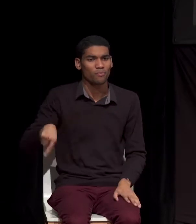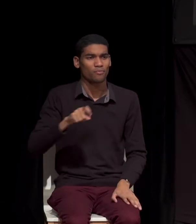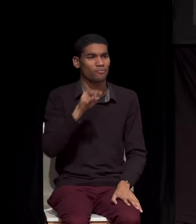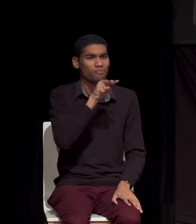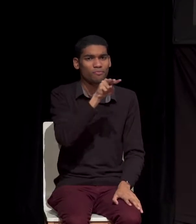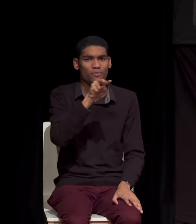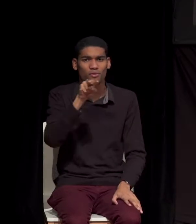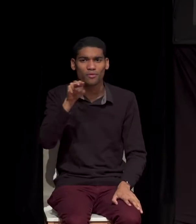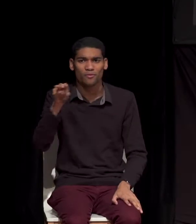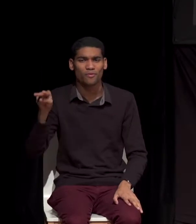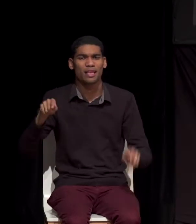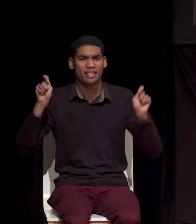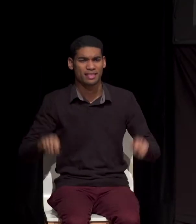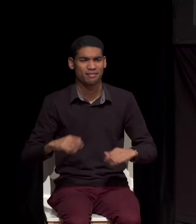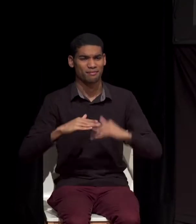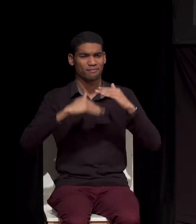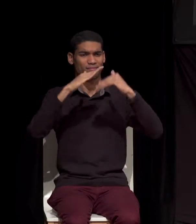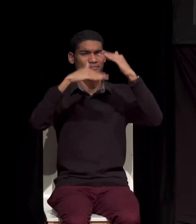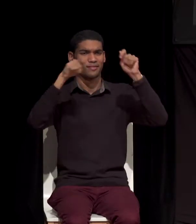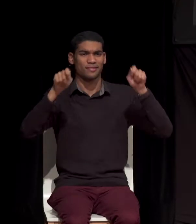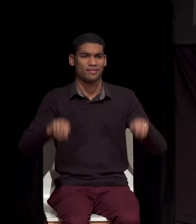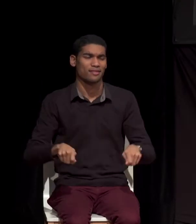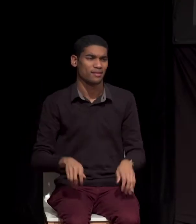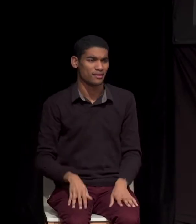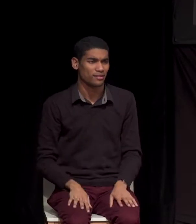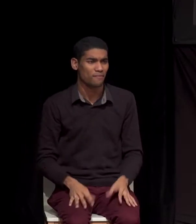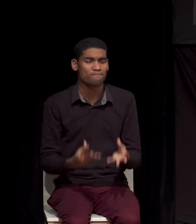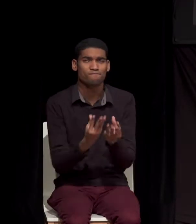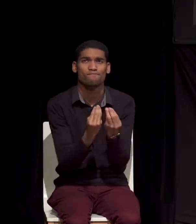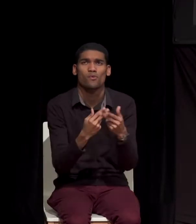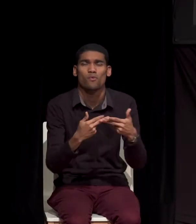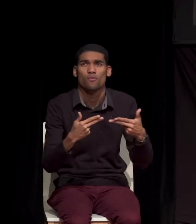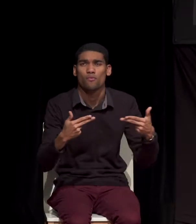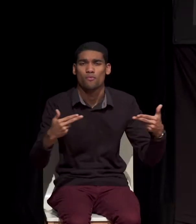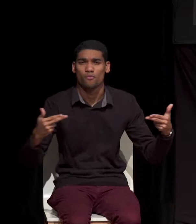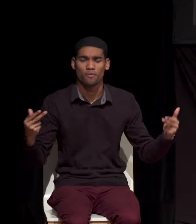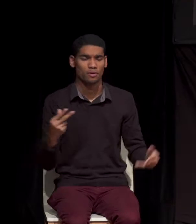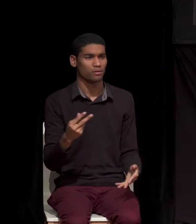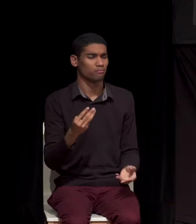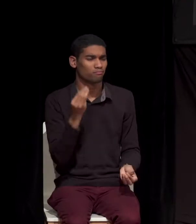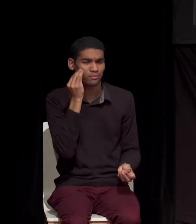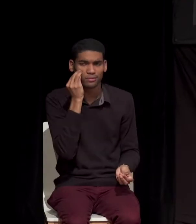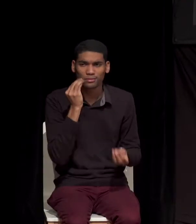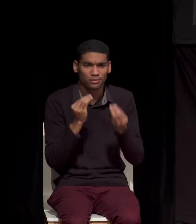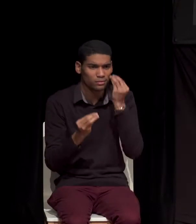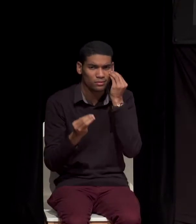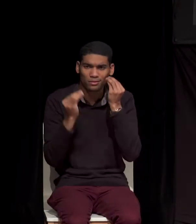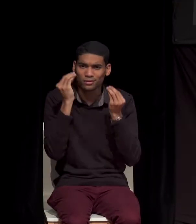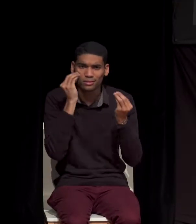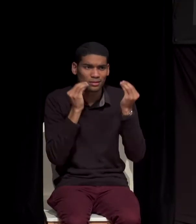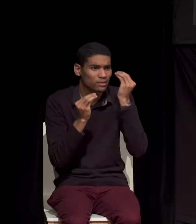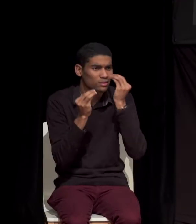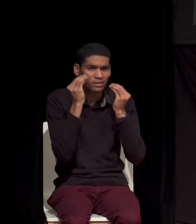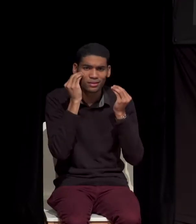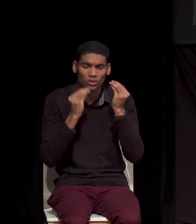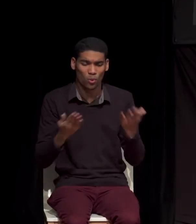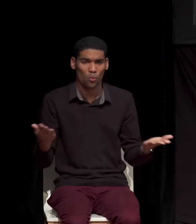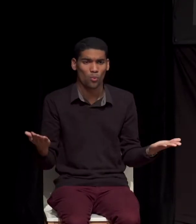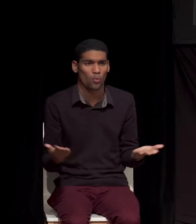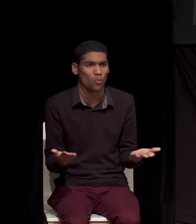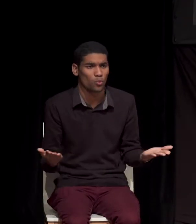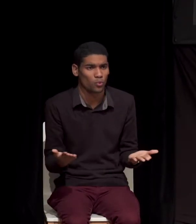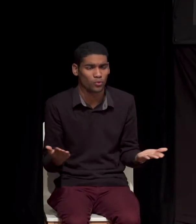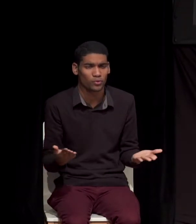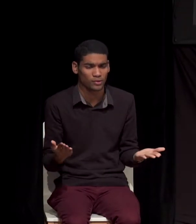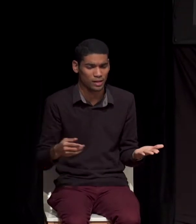possibilidades imensas de avanço. Havia muita coisa sendo gestada. Então, nós temos que lidar hoje